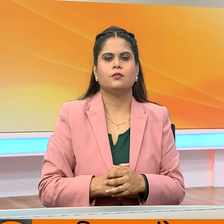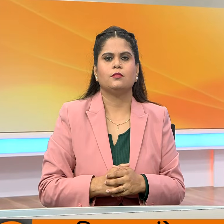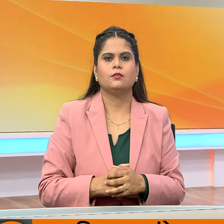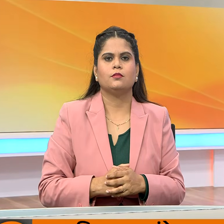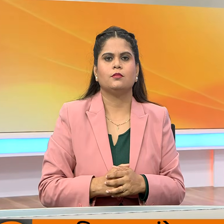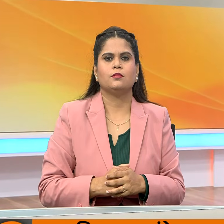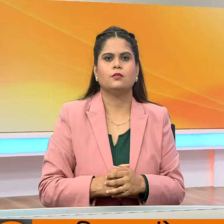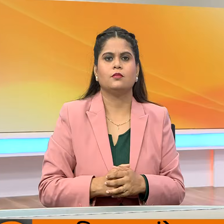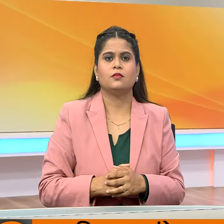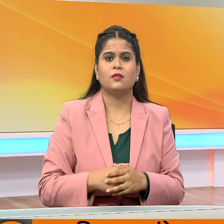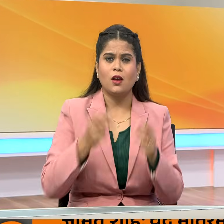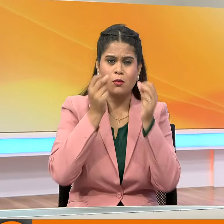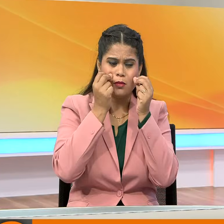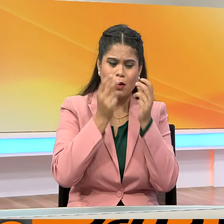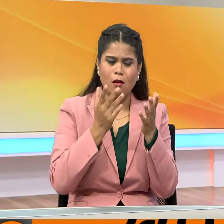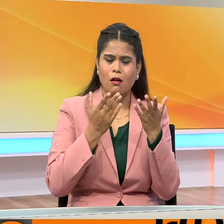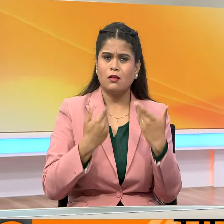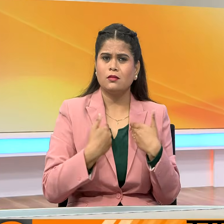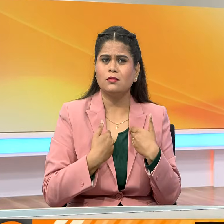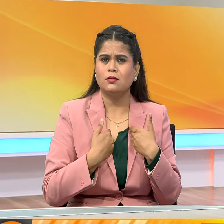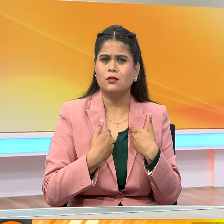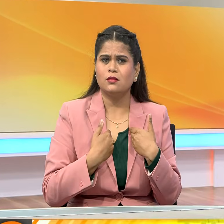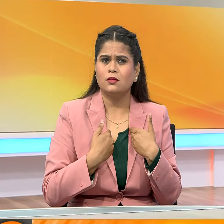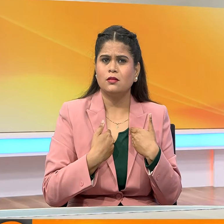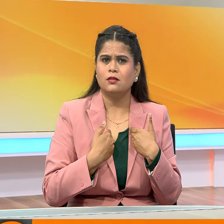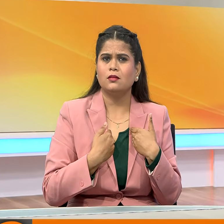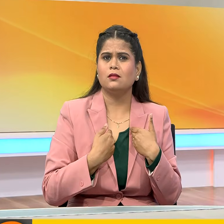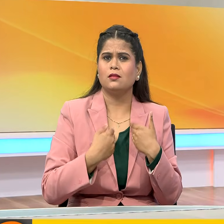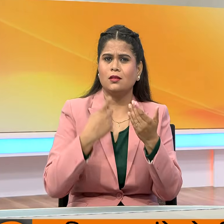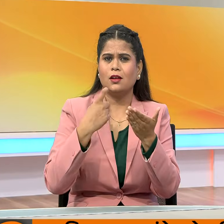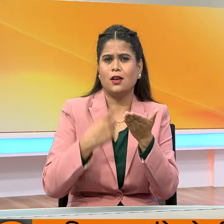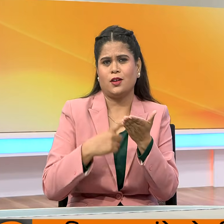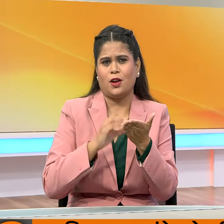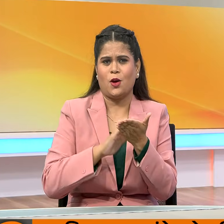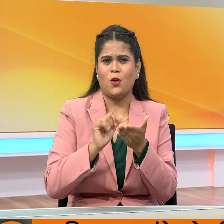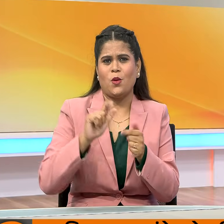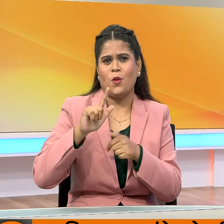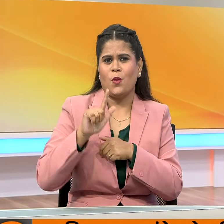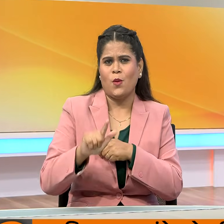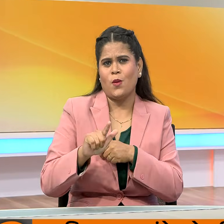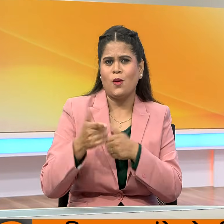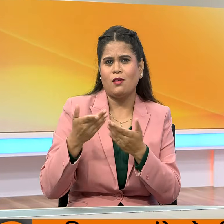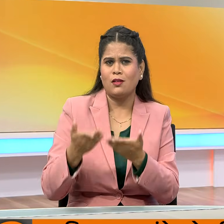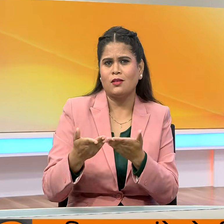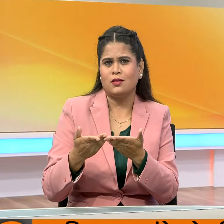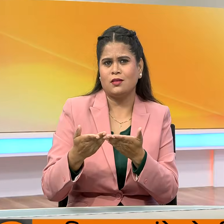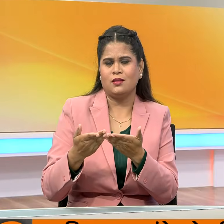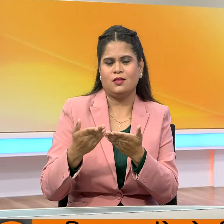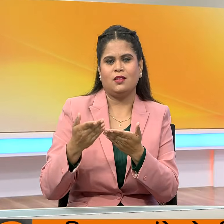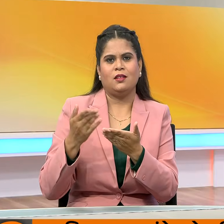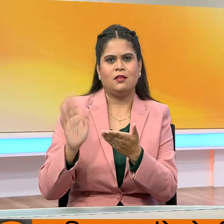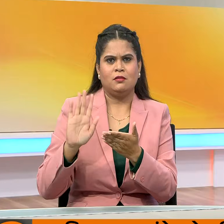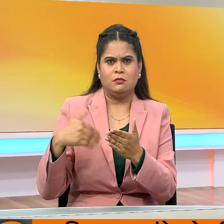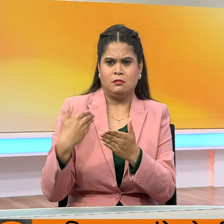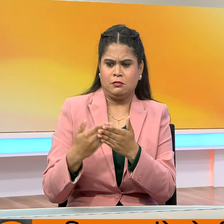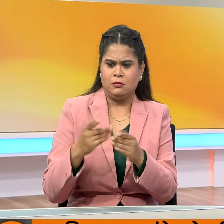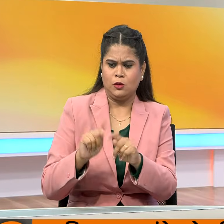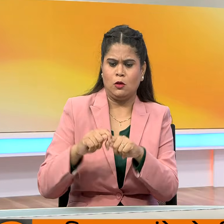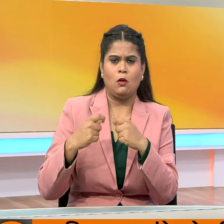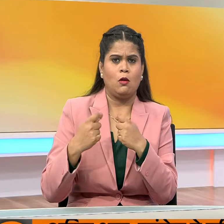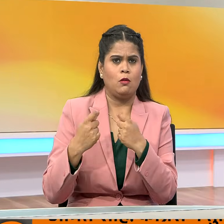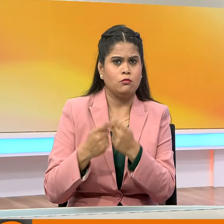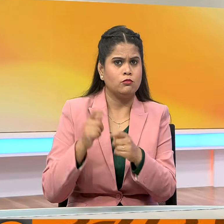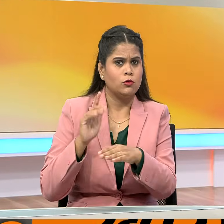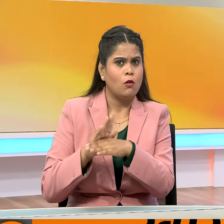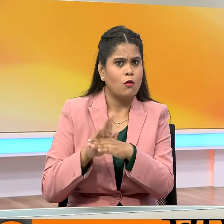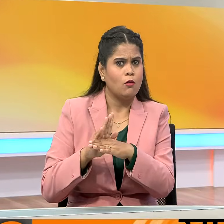मुझे तो बड़ा आश्चर्य है, श्री राहुल गांधी की नेतृत्व में कांग्रेस पार्टी फिर एक